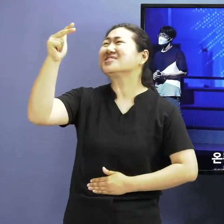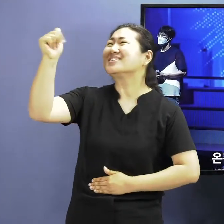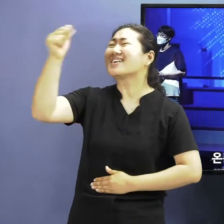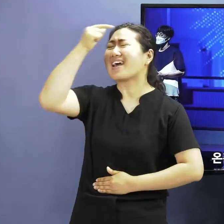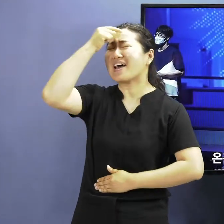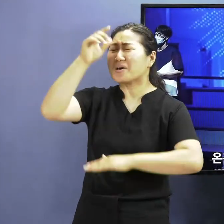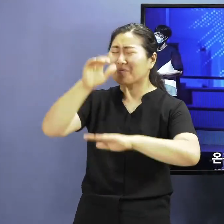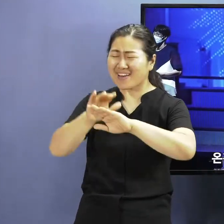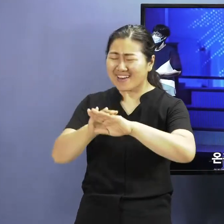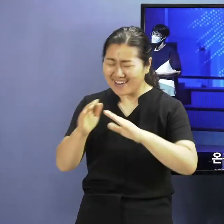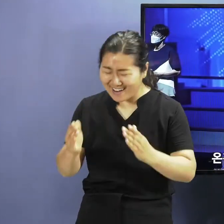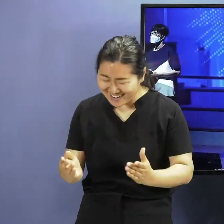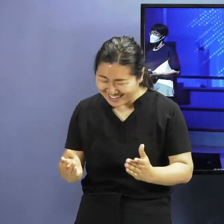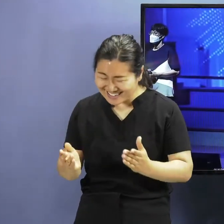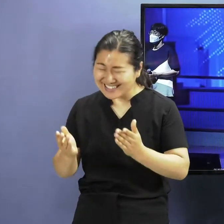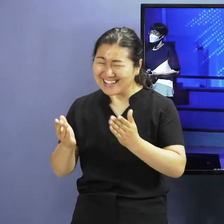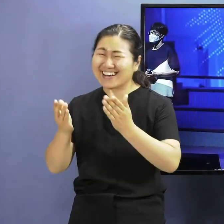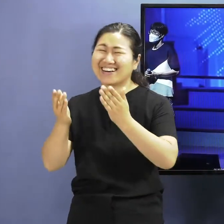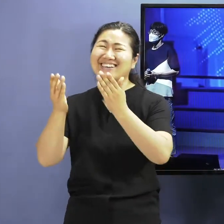주를